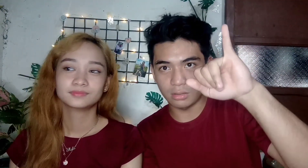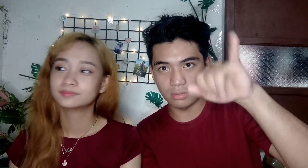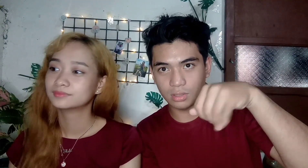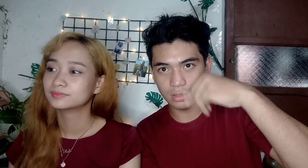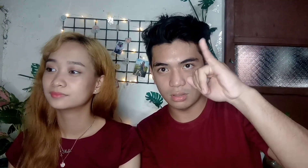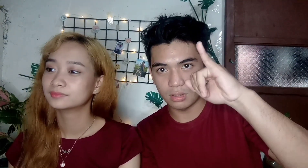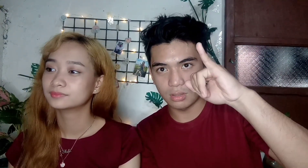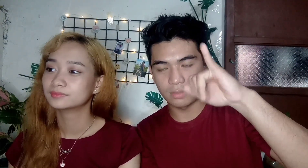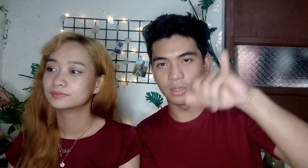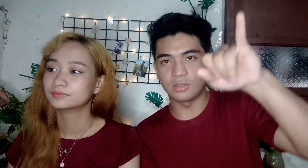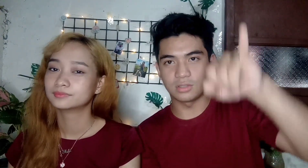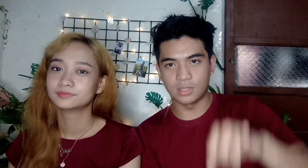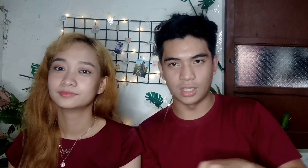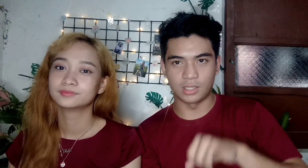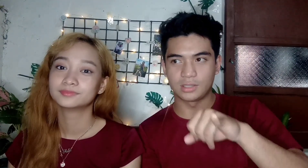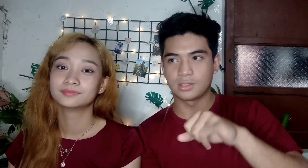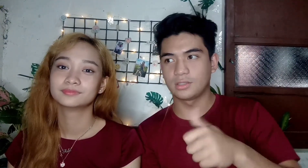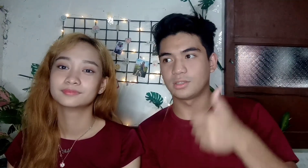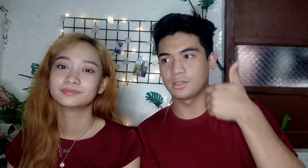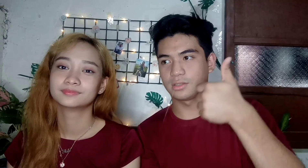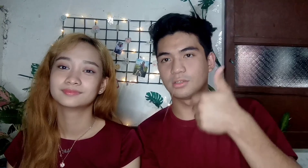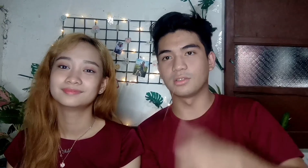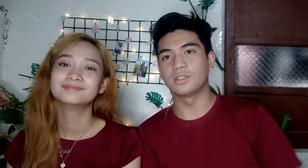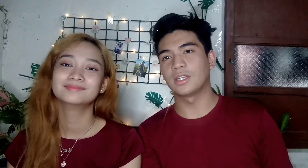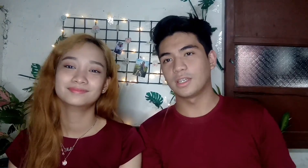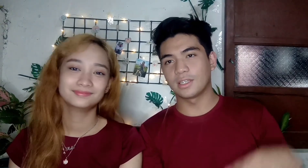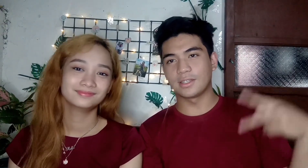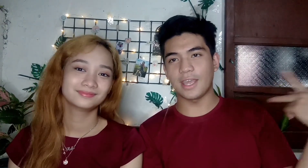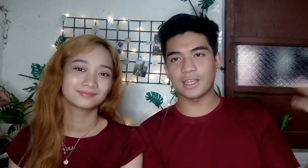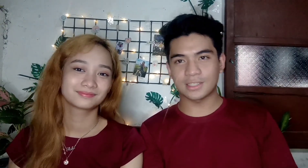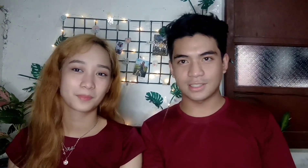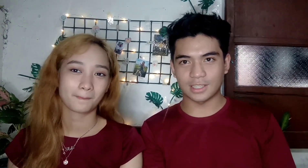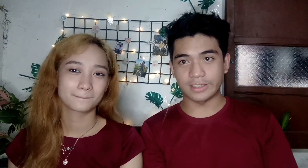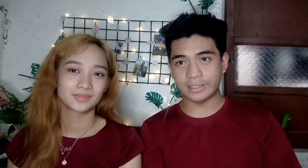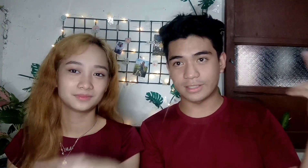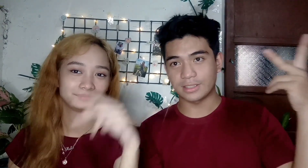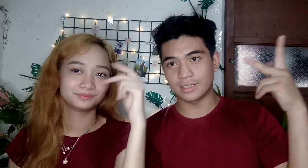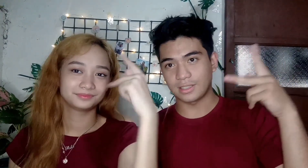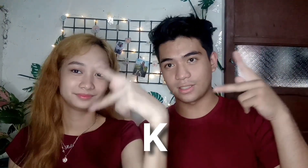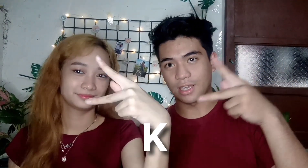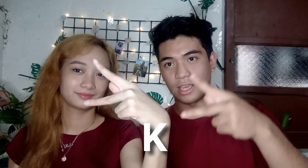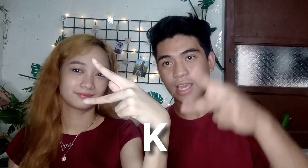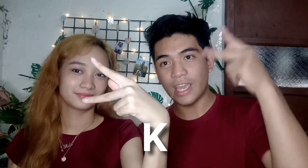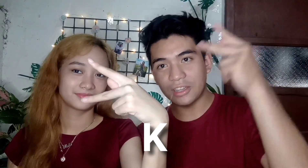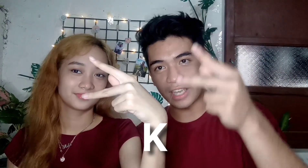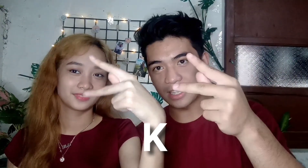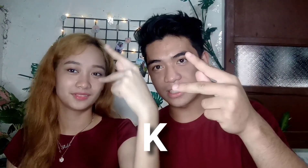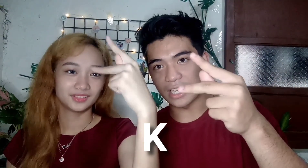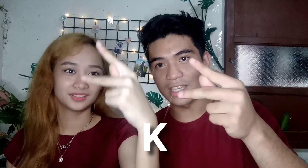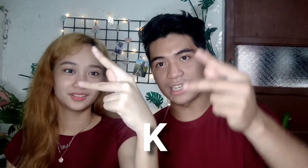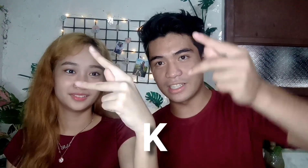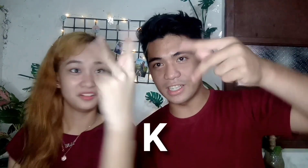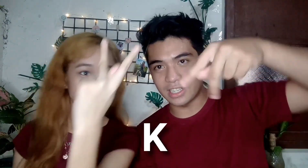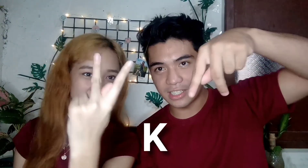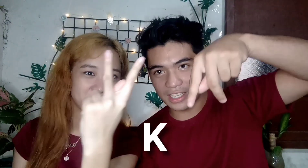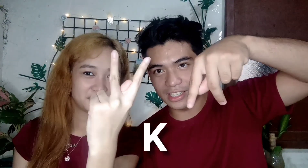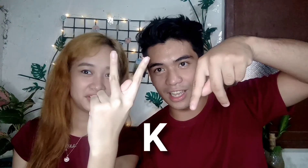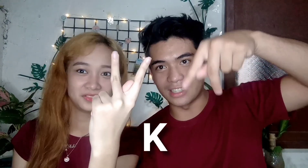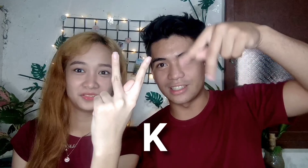yun. Pero, Jay. Good. Next is... Okay, ayan guys, kay yan, hindi ganyan.